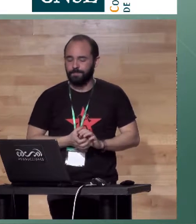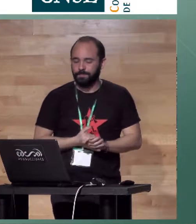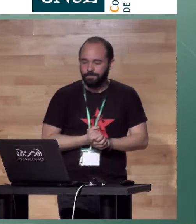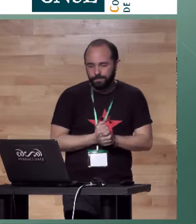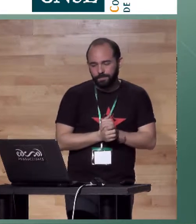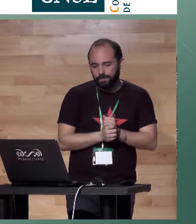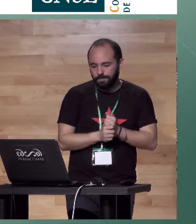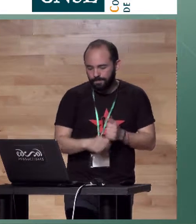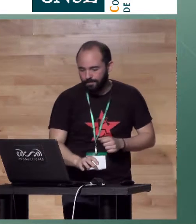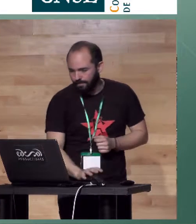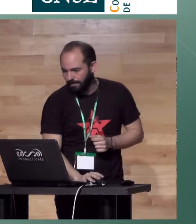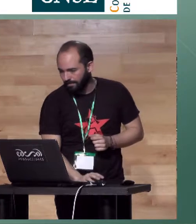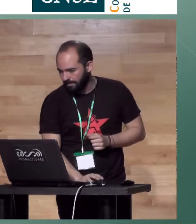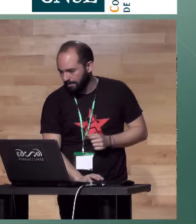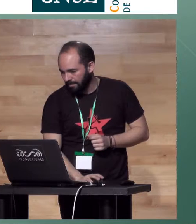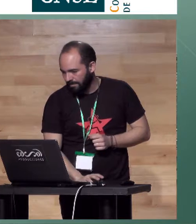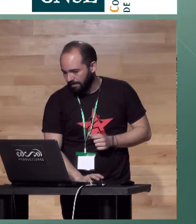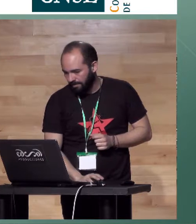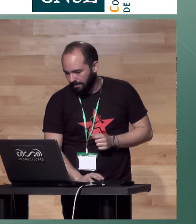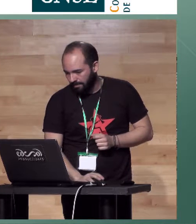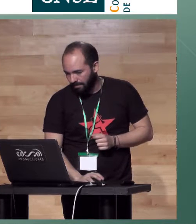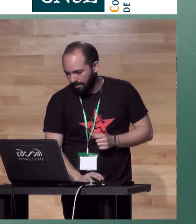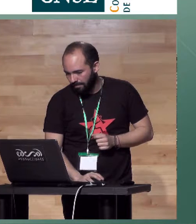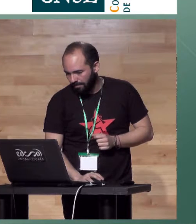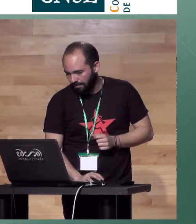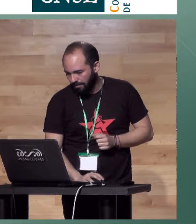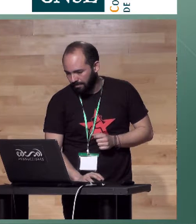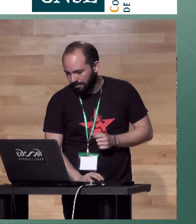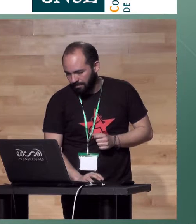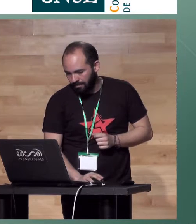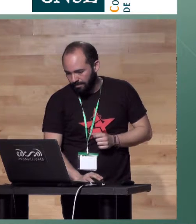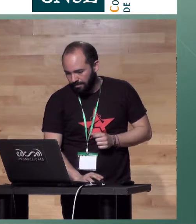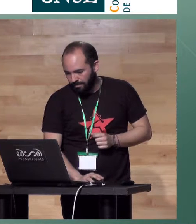está dado un poquito más la vuelta y es más de cara a comercial.